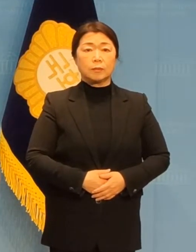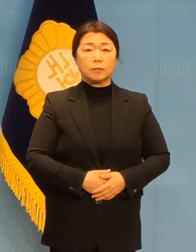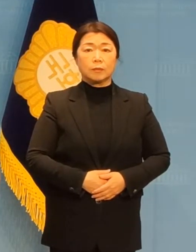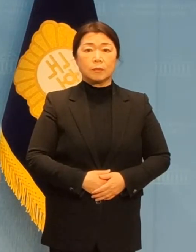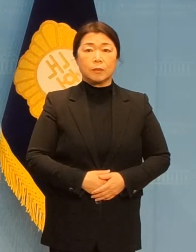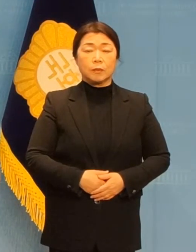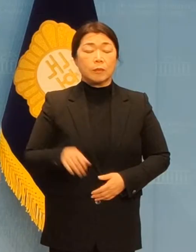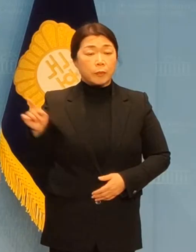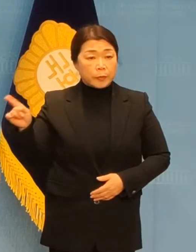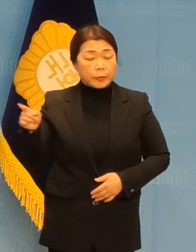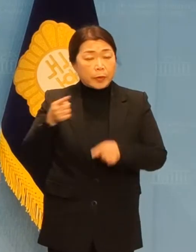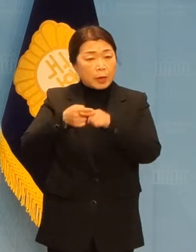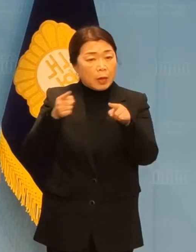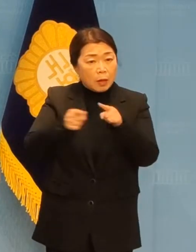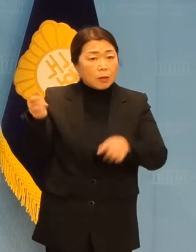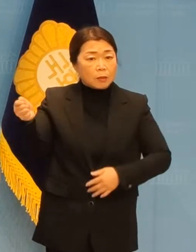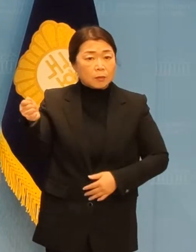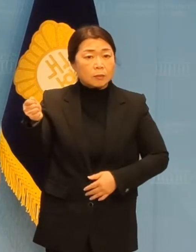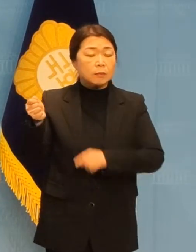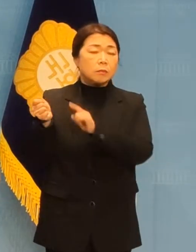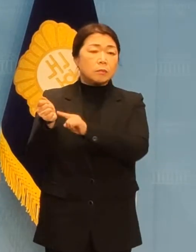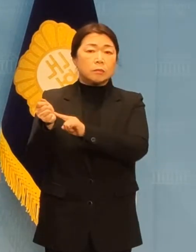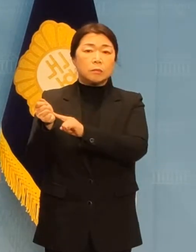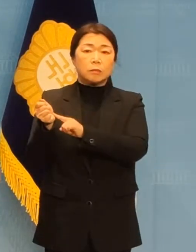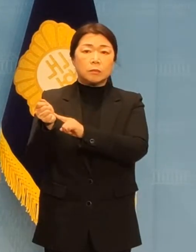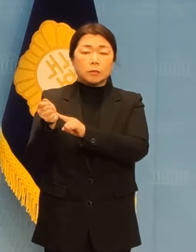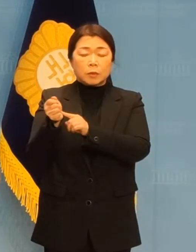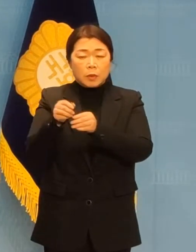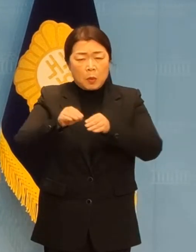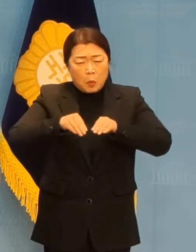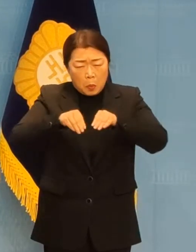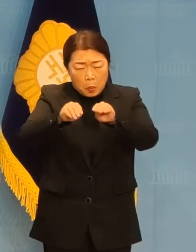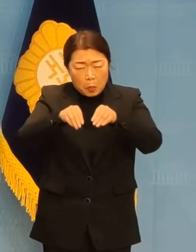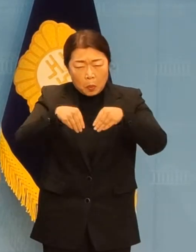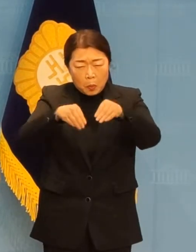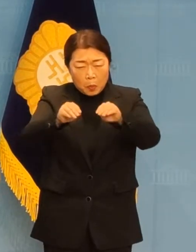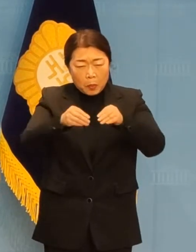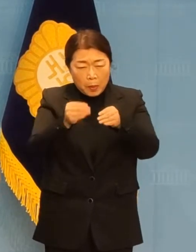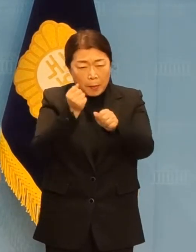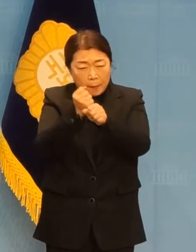이 실물을 이렇게 개조해서